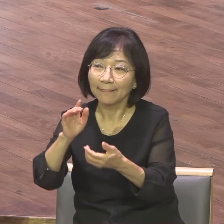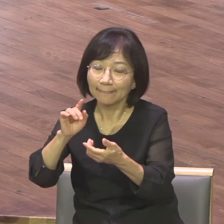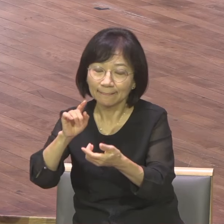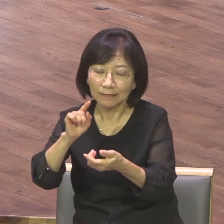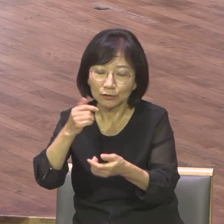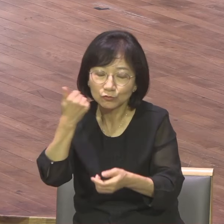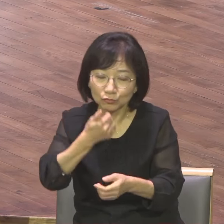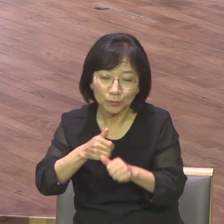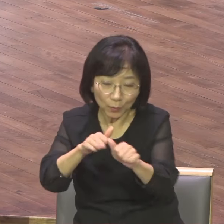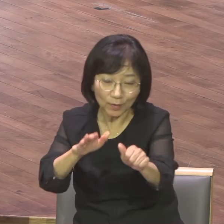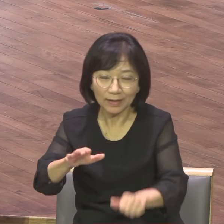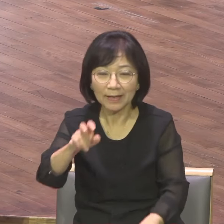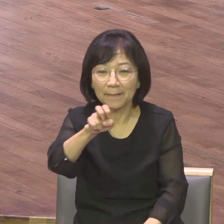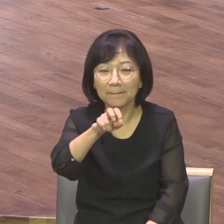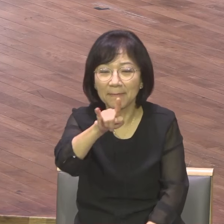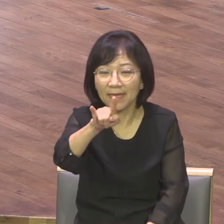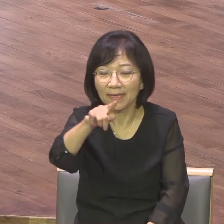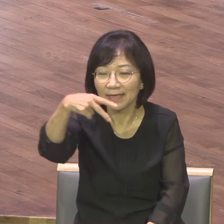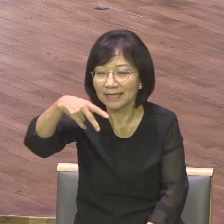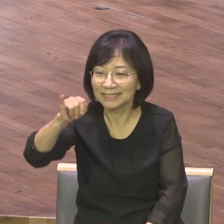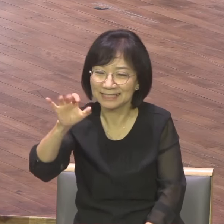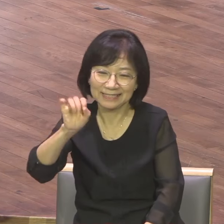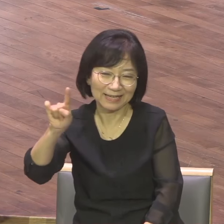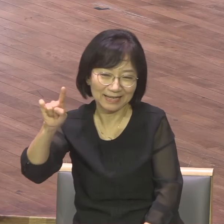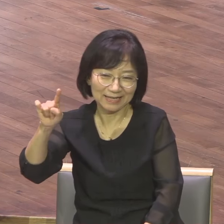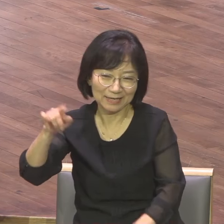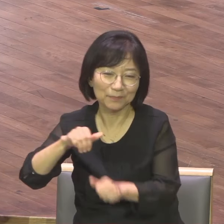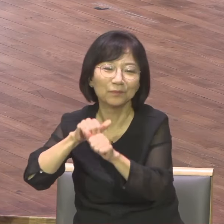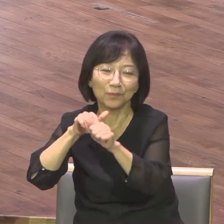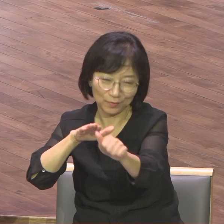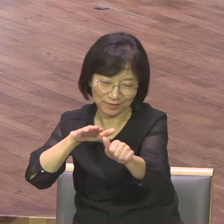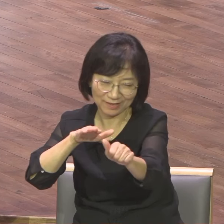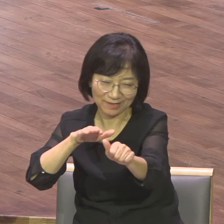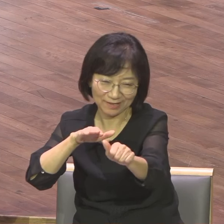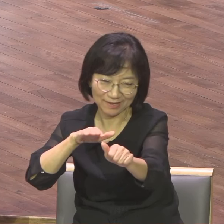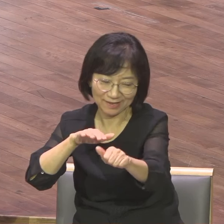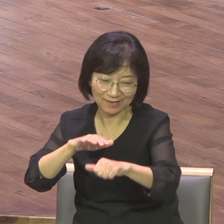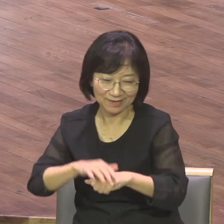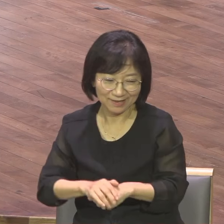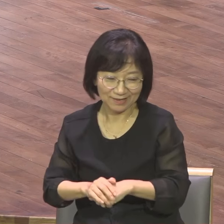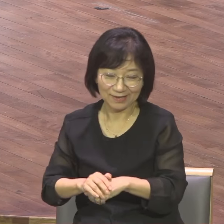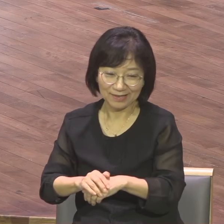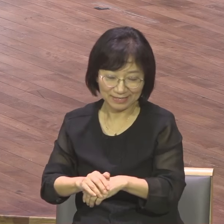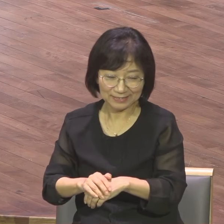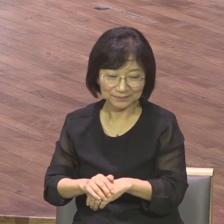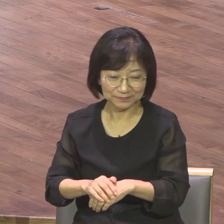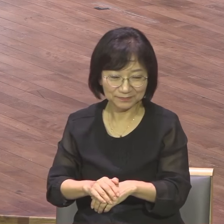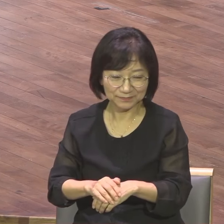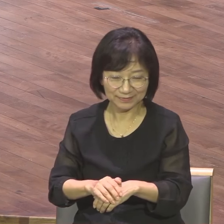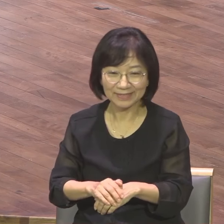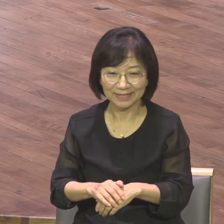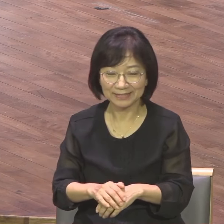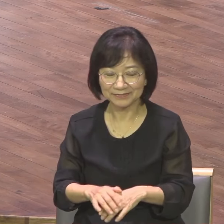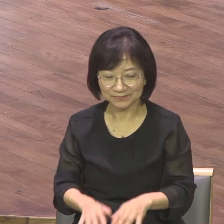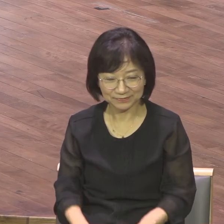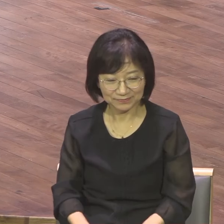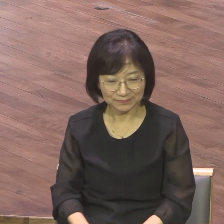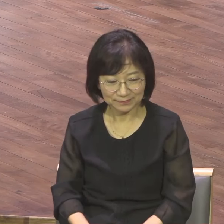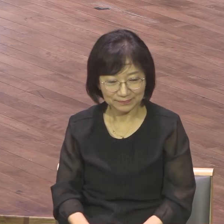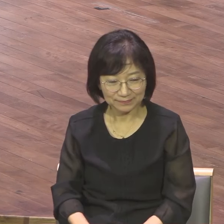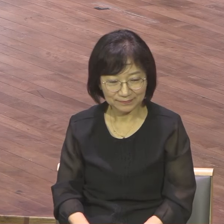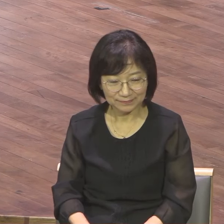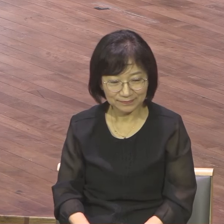그분은 임마누엘이 아니라, 임마누엘이 뭐요? 하나님이 나와 함께 계시다. 이 뜻이에요.